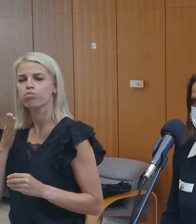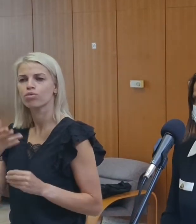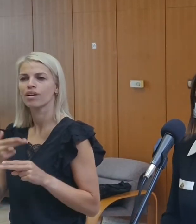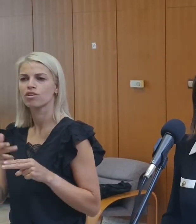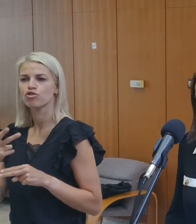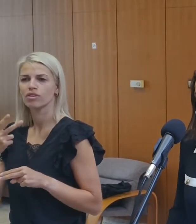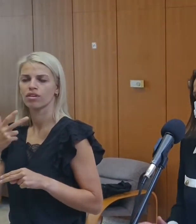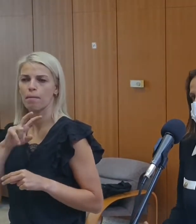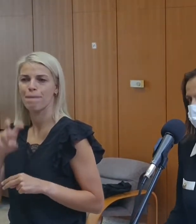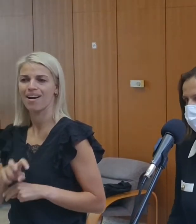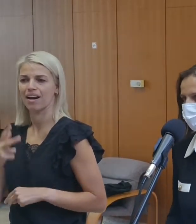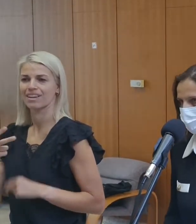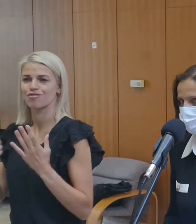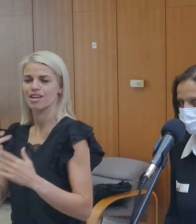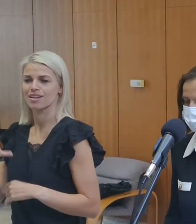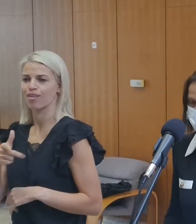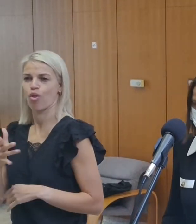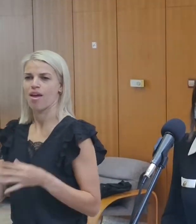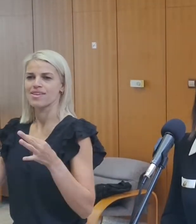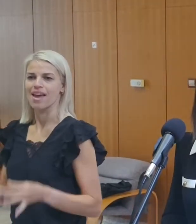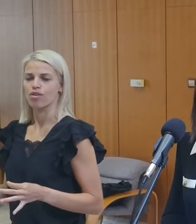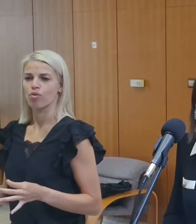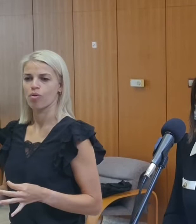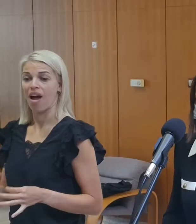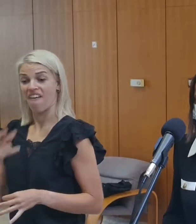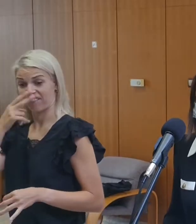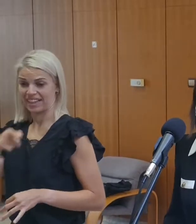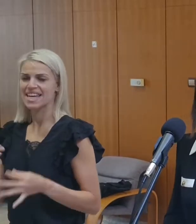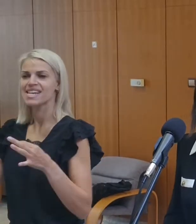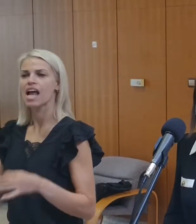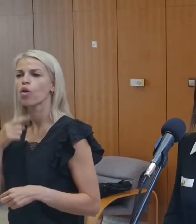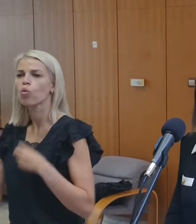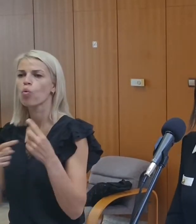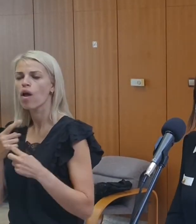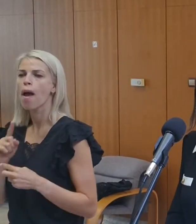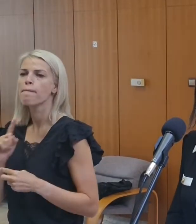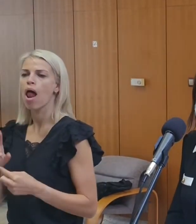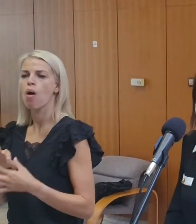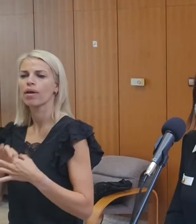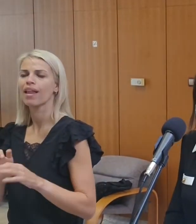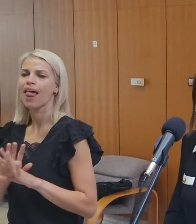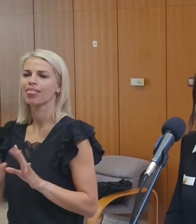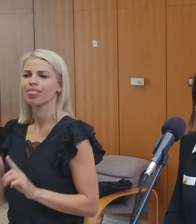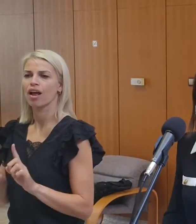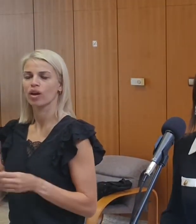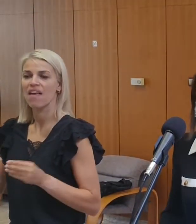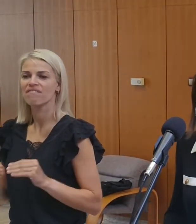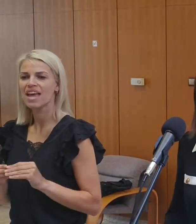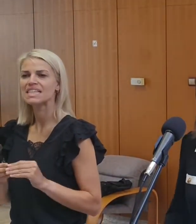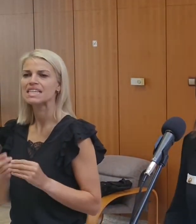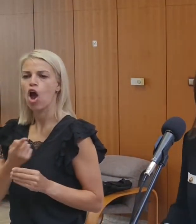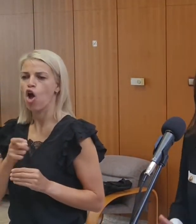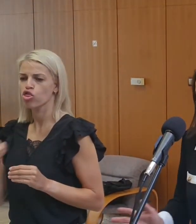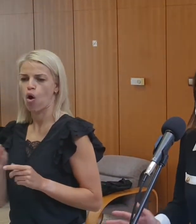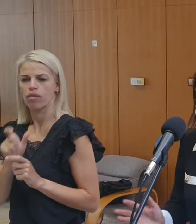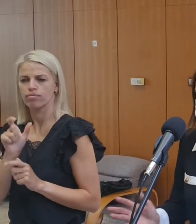3. To jednoducho nie je jednoduchá záležitosť, aj keď sa javí jednoduché povedať, že má sa to vzťahať iba na niektoré veci jasne vyvedené,